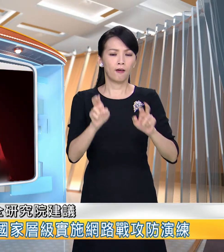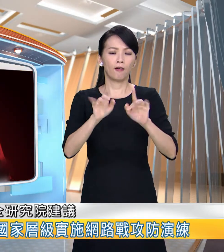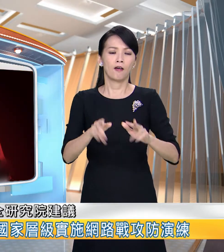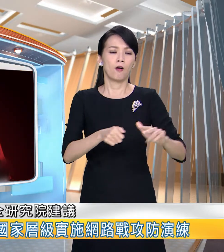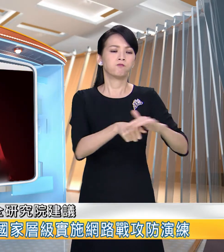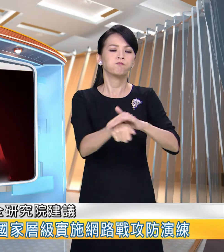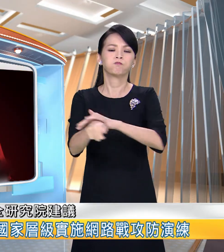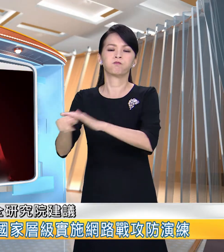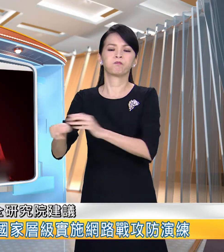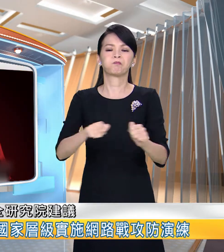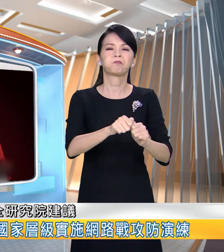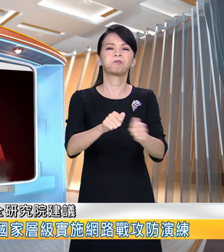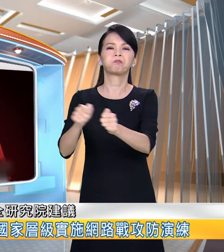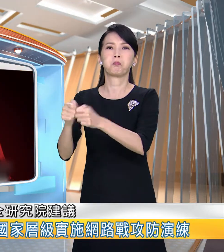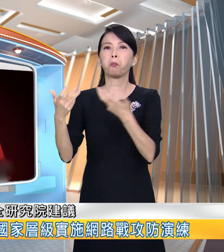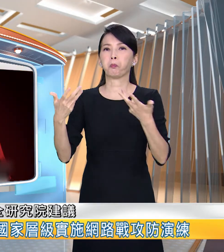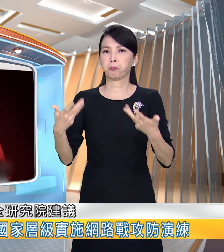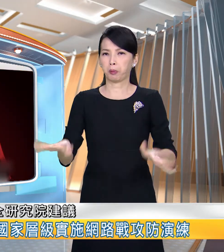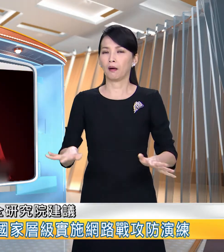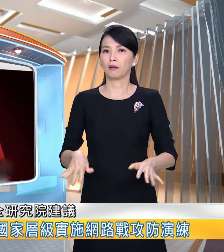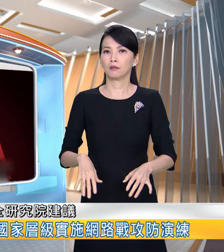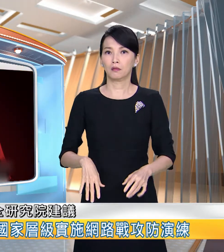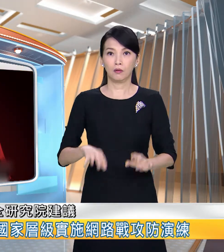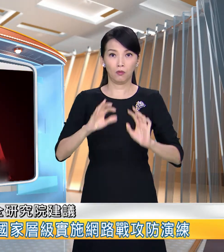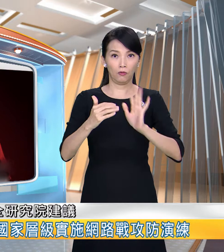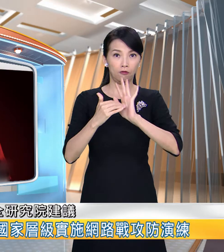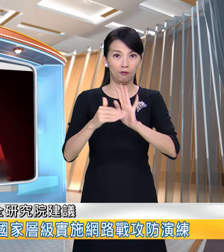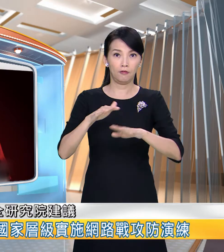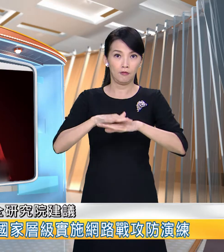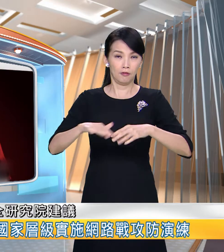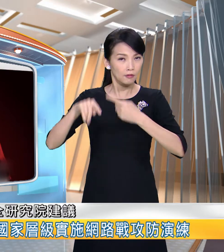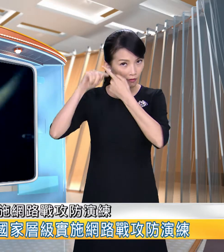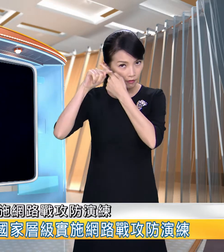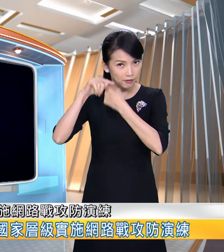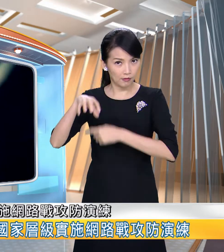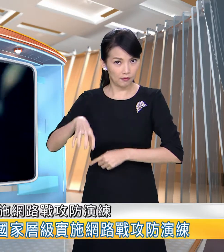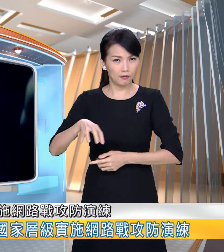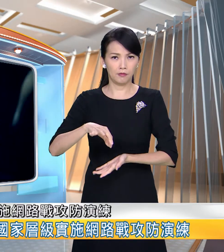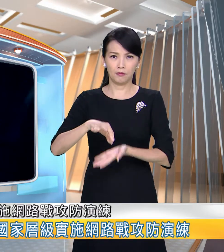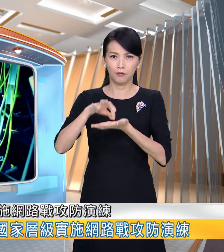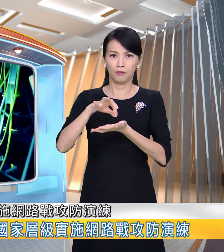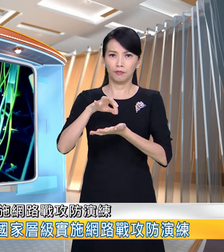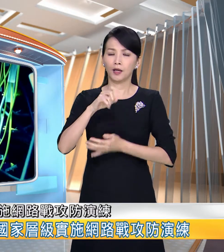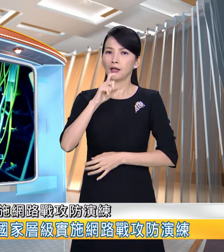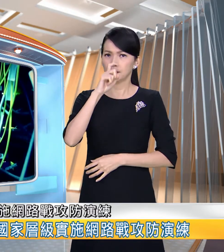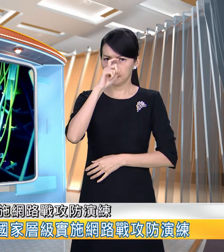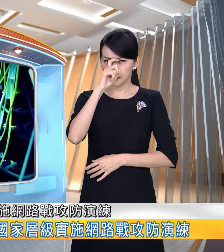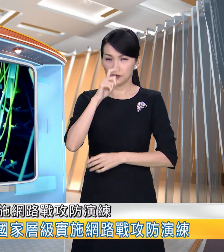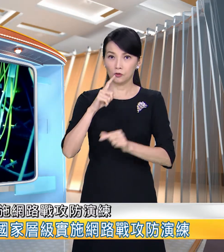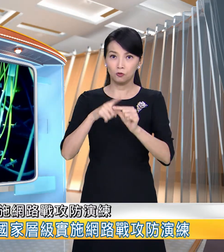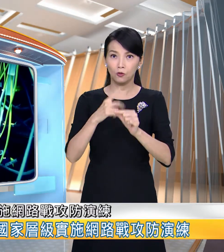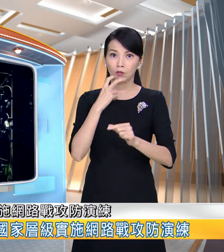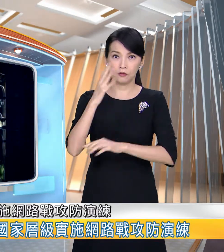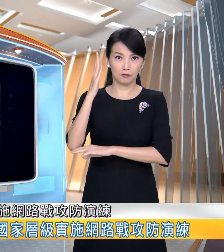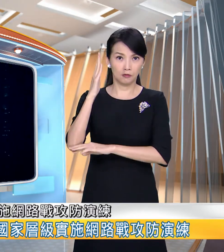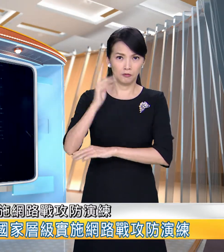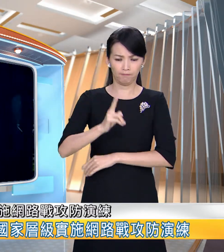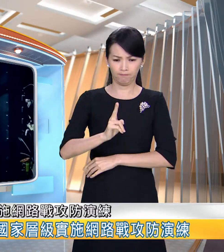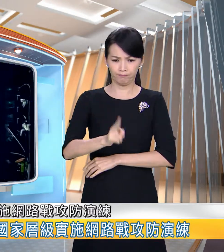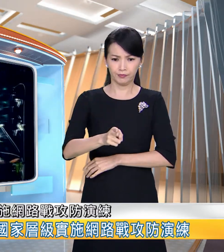而对此，国防安全研究院就建议由国家层级来实施网络战攻